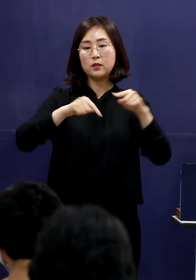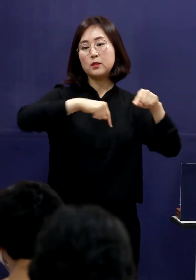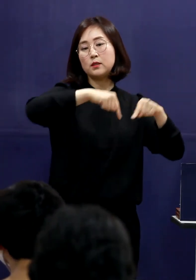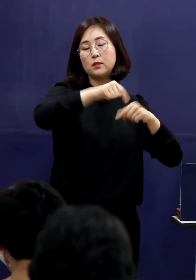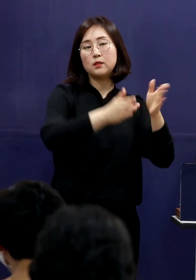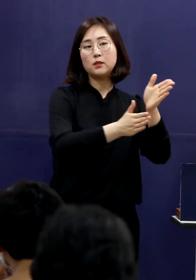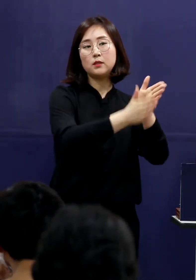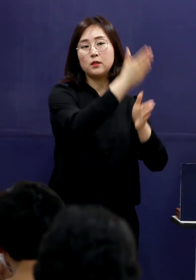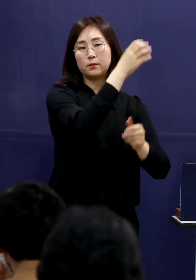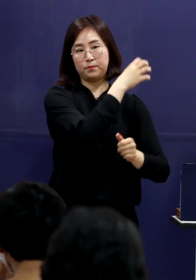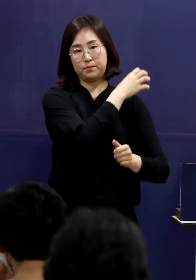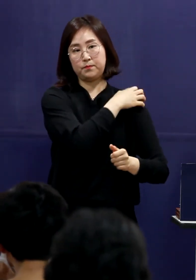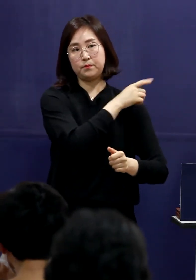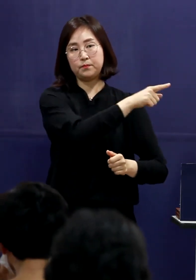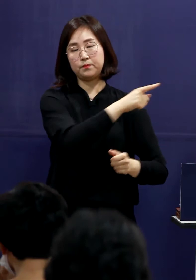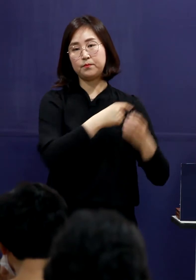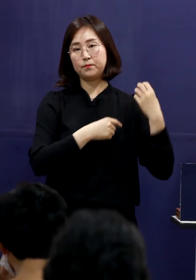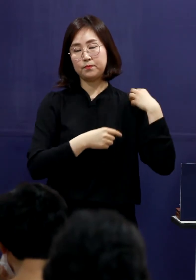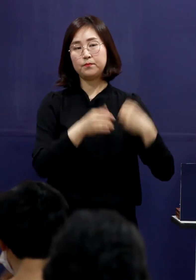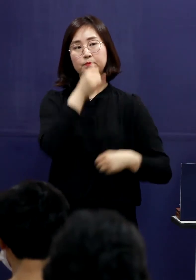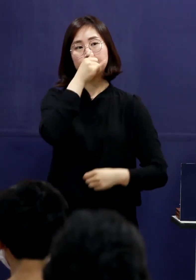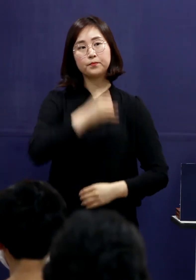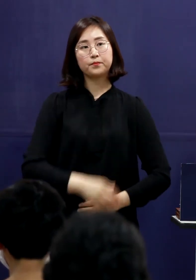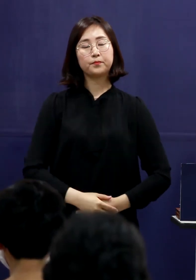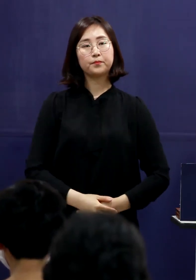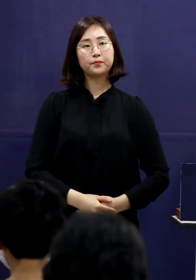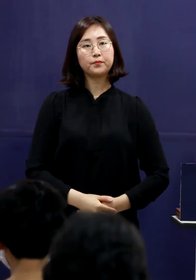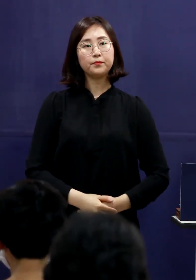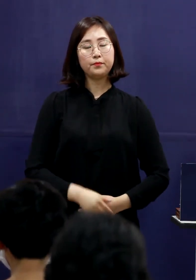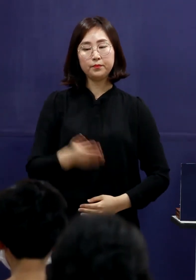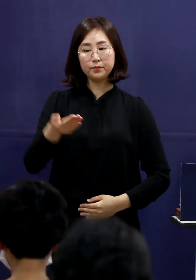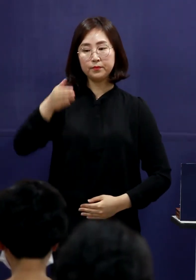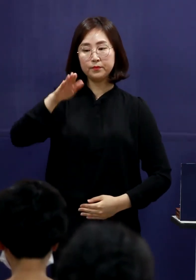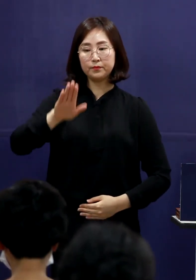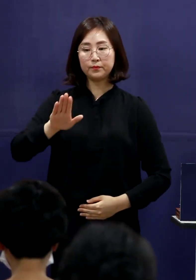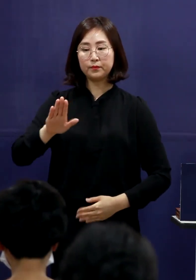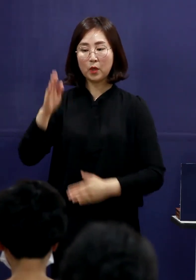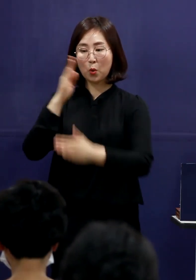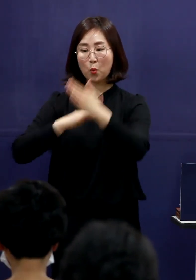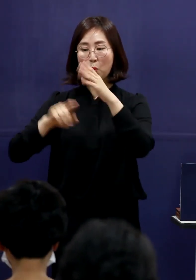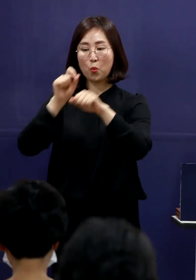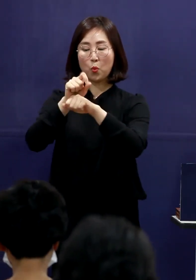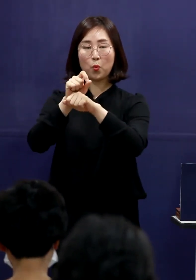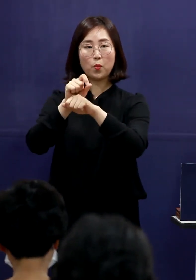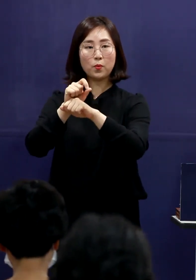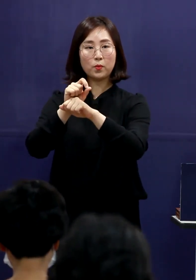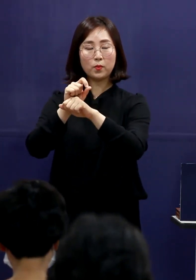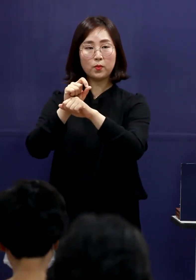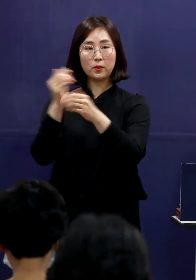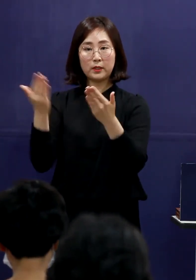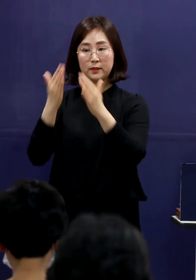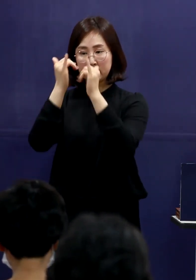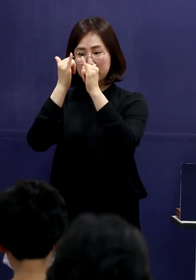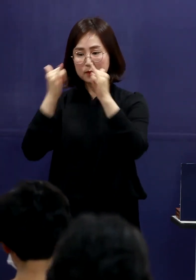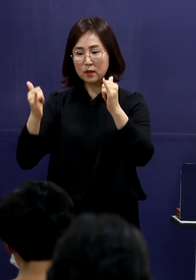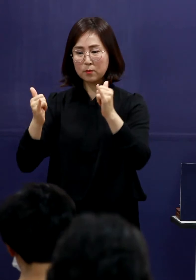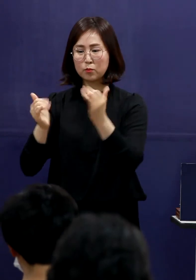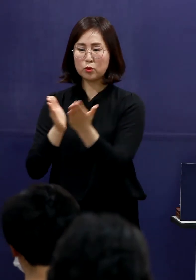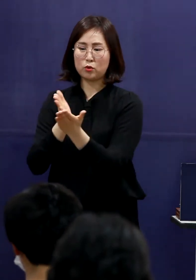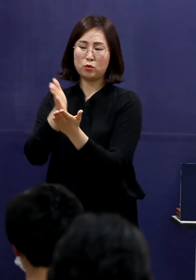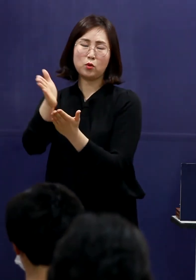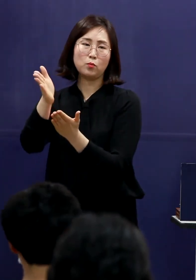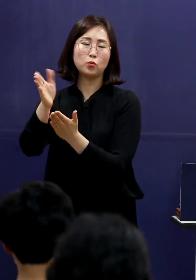수밖에 없고요. 그런데 우리 이제 공무원들이 갖고 있는 전문성 한계라든지 이런